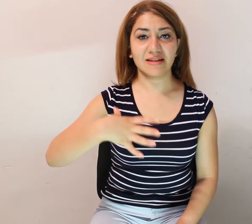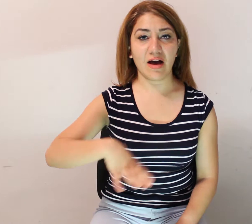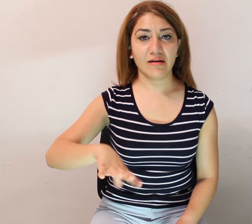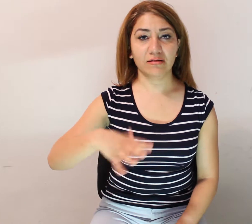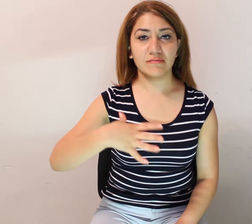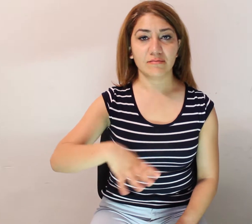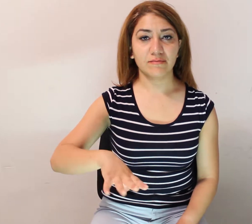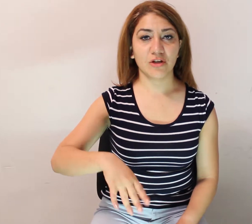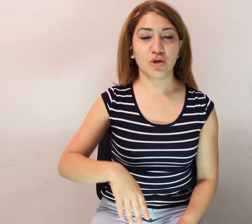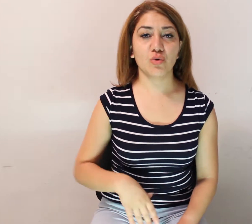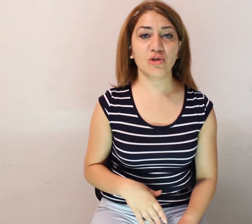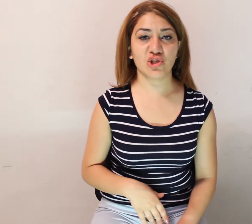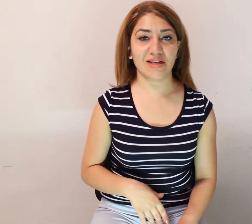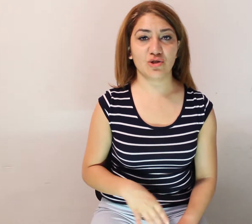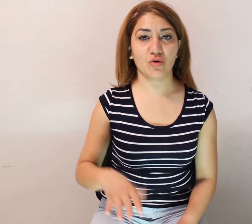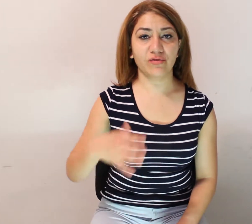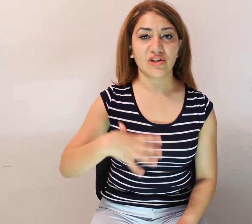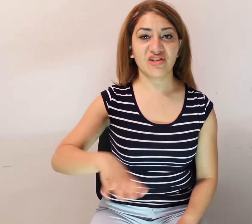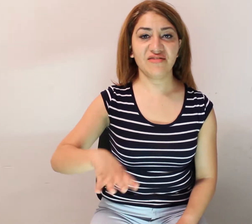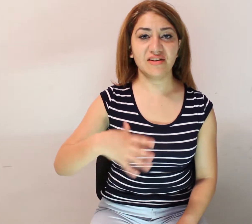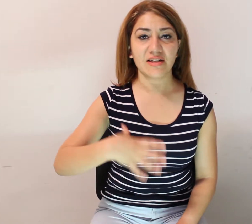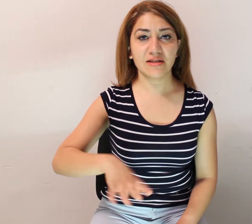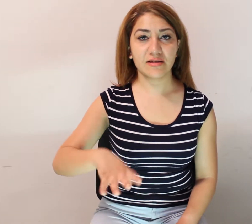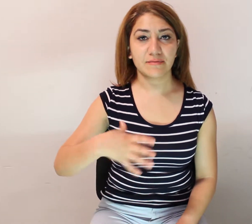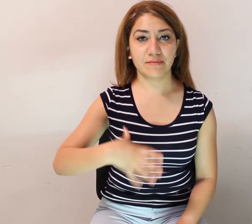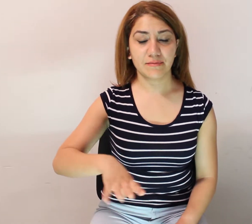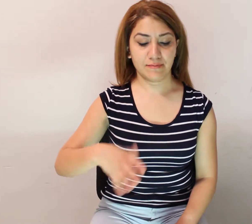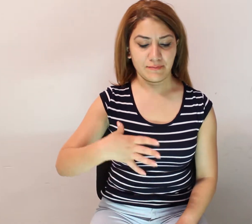Վրաստան, նույն ժեստով Թիֆլիս,